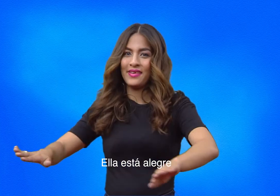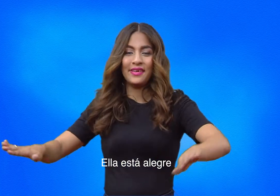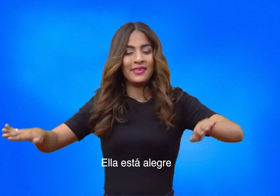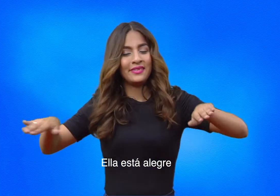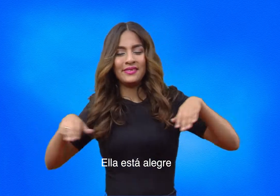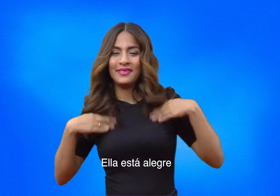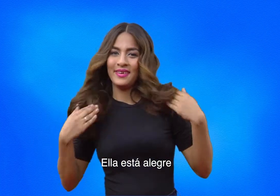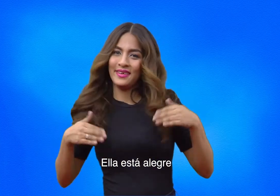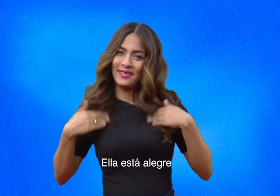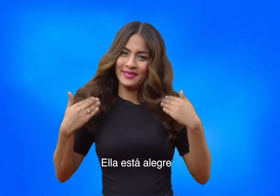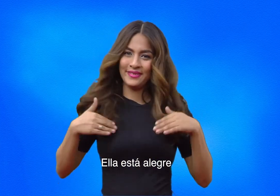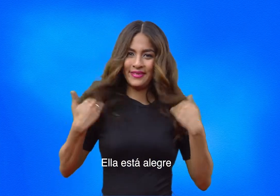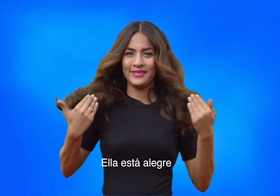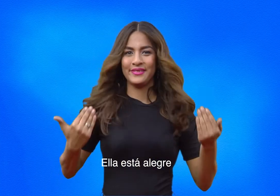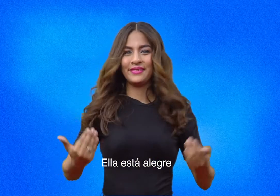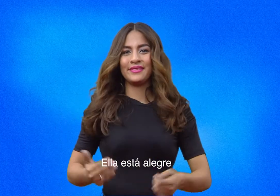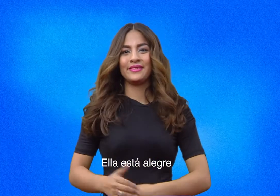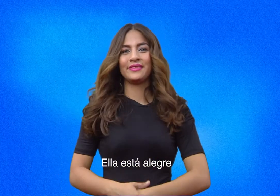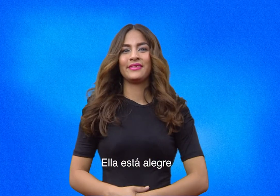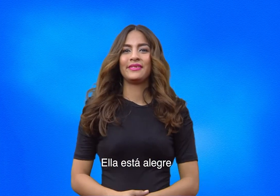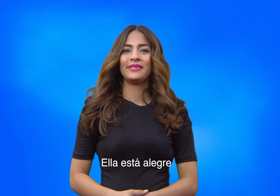Ella está alegre.